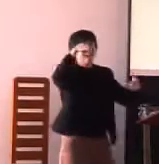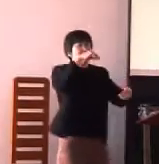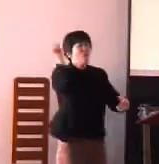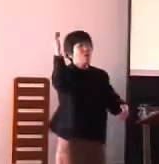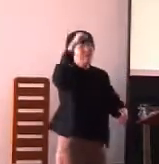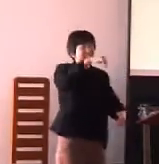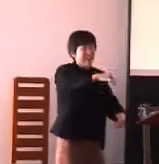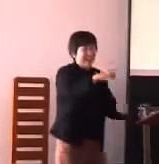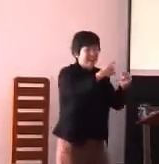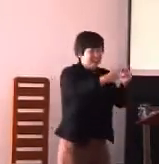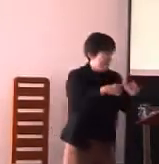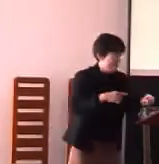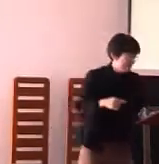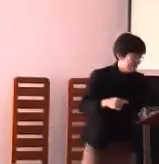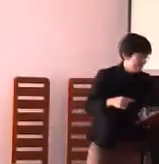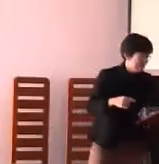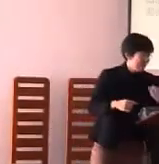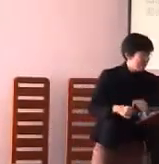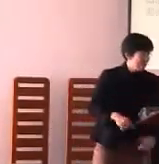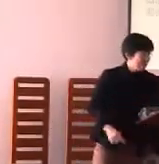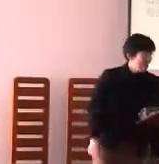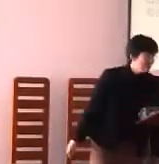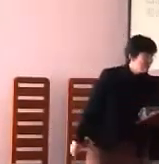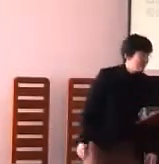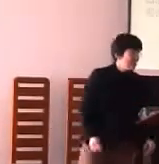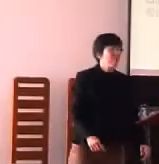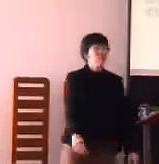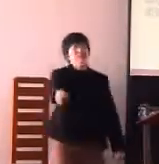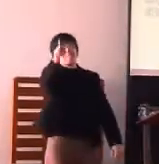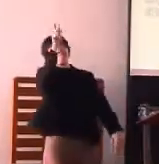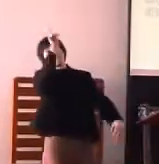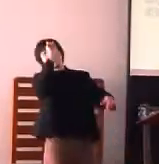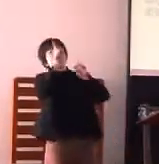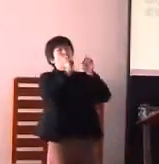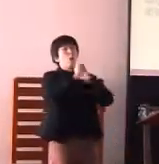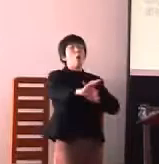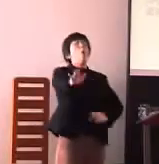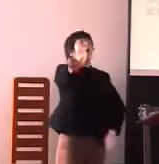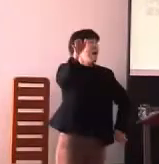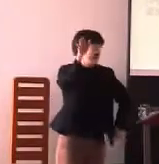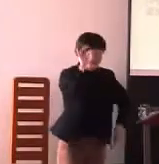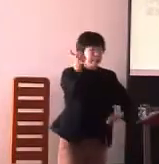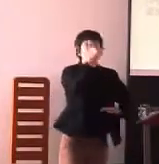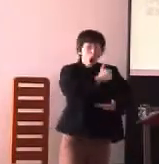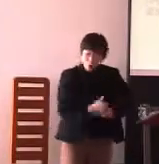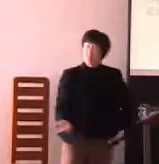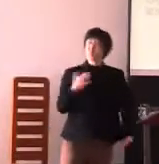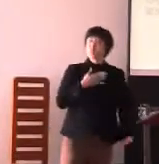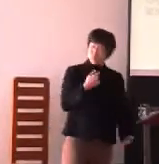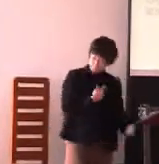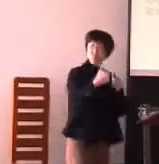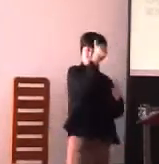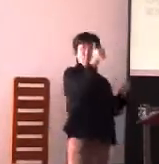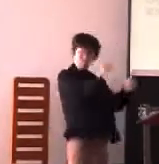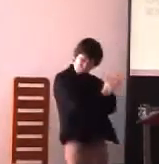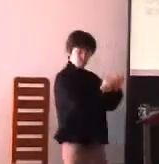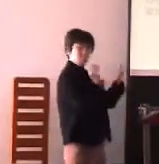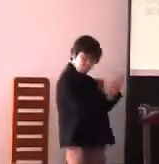御言葉を聞く聞きますけれどもこの世の心遣い富はもうお金のこともうね